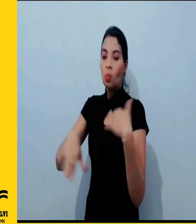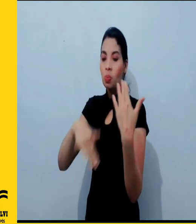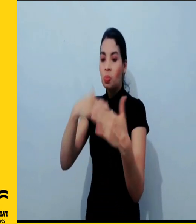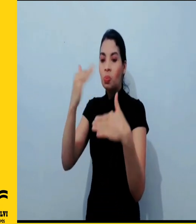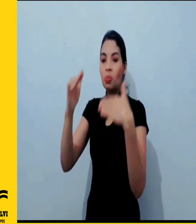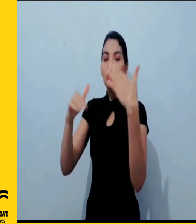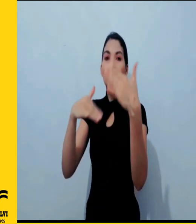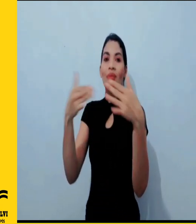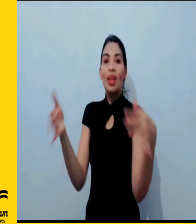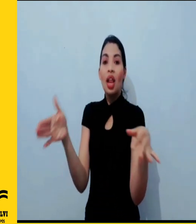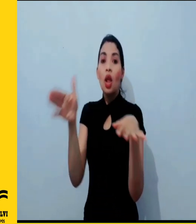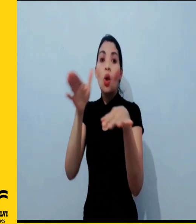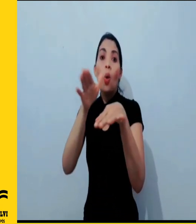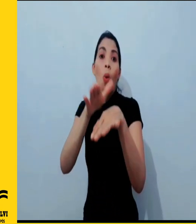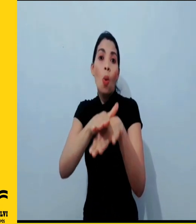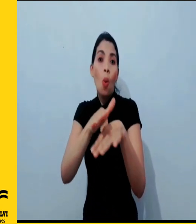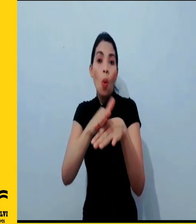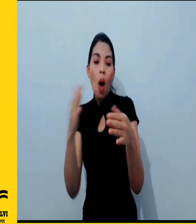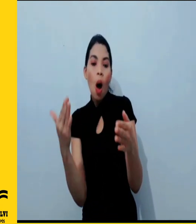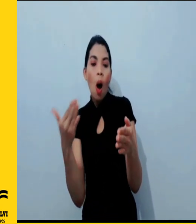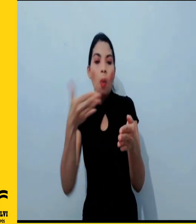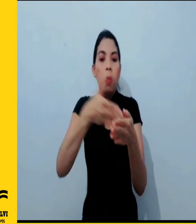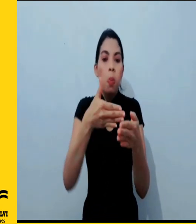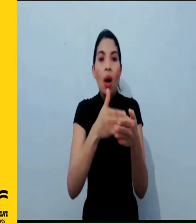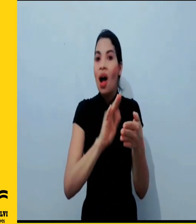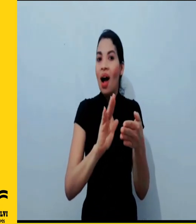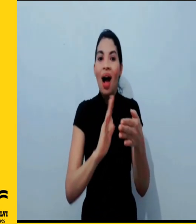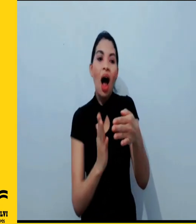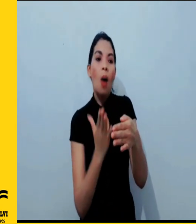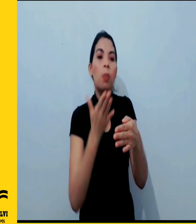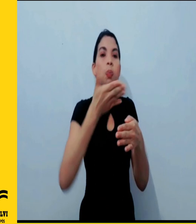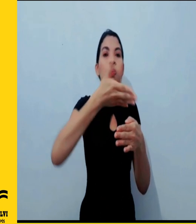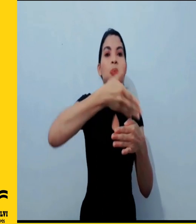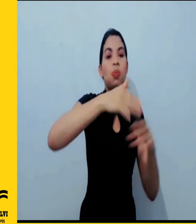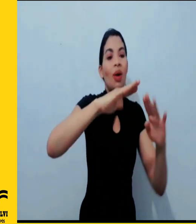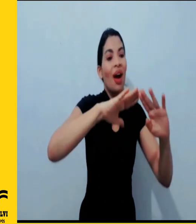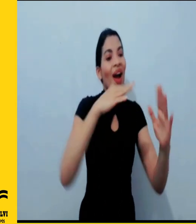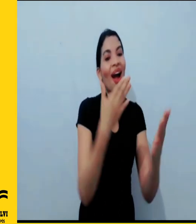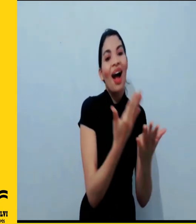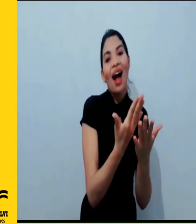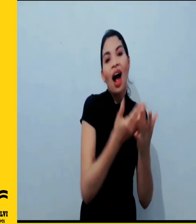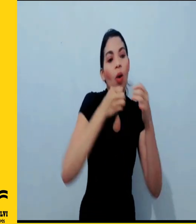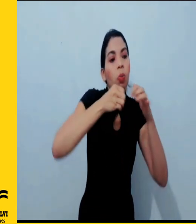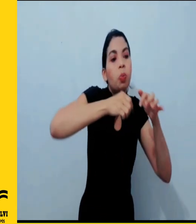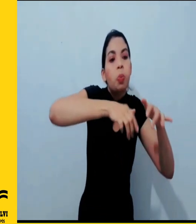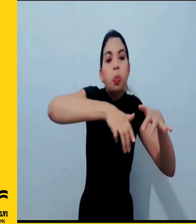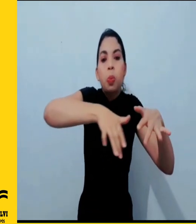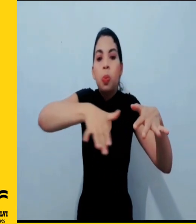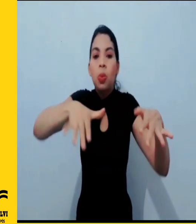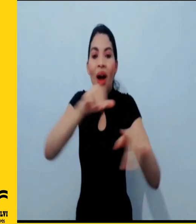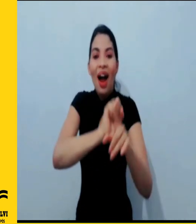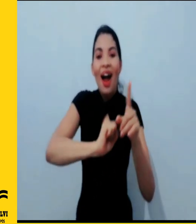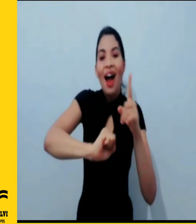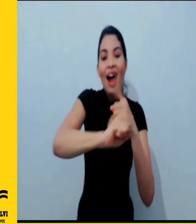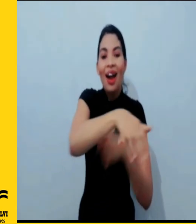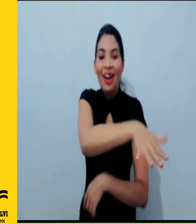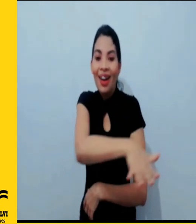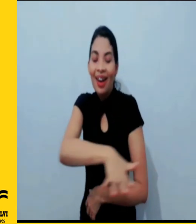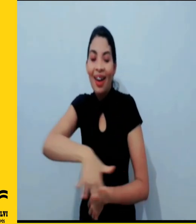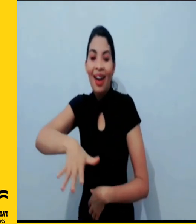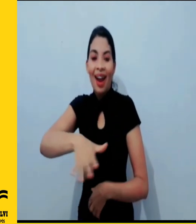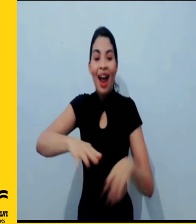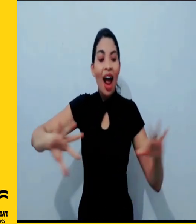contempladas, onde a inclusão possa romper barreiras de sala de aula e alcançar todos os